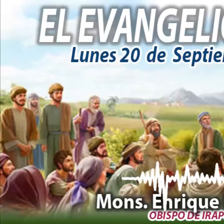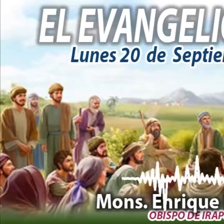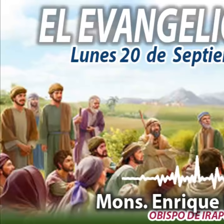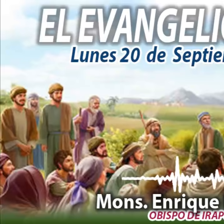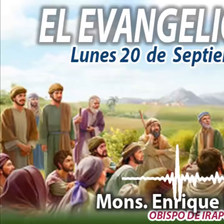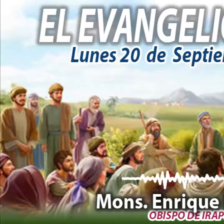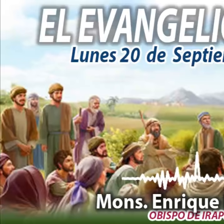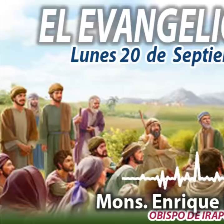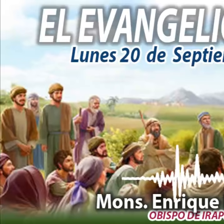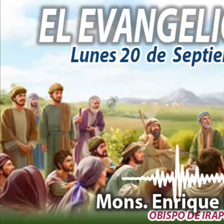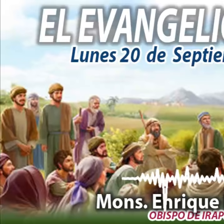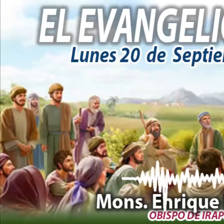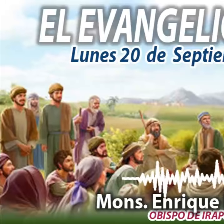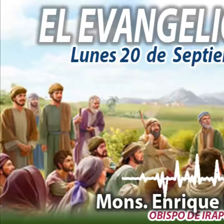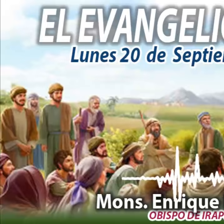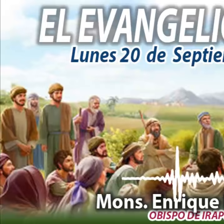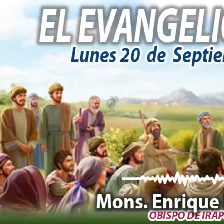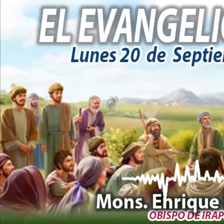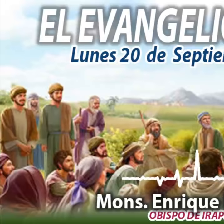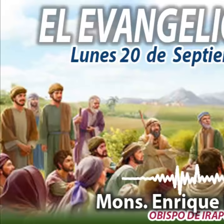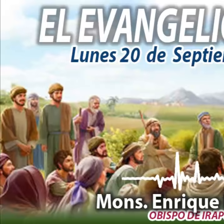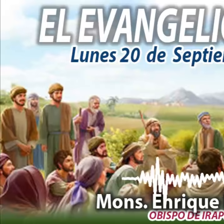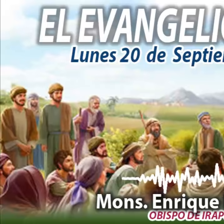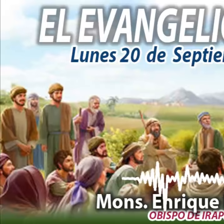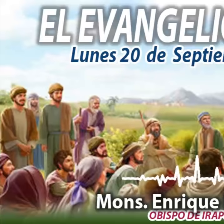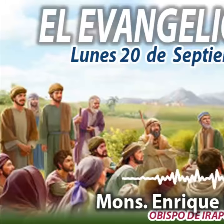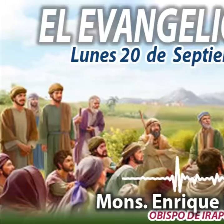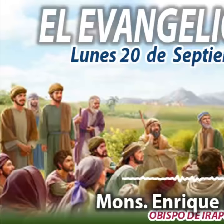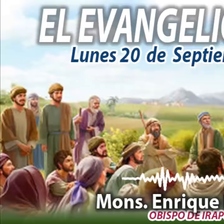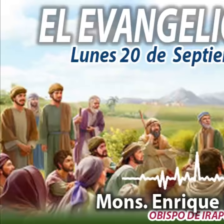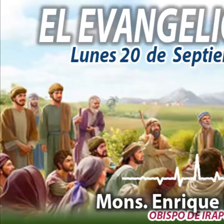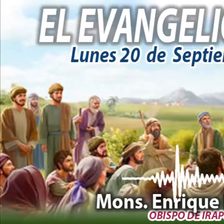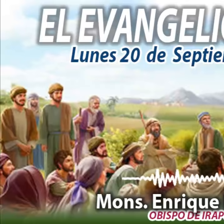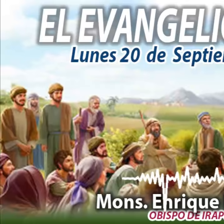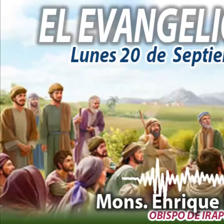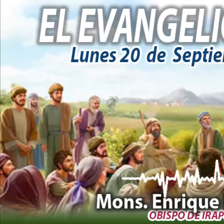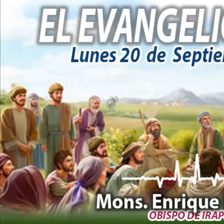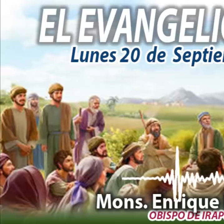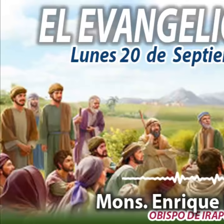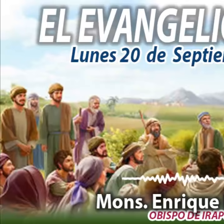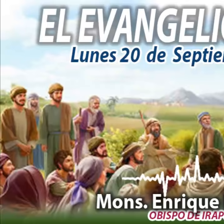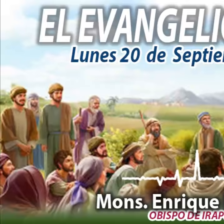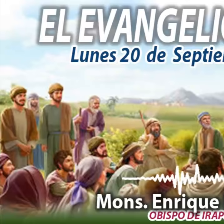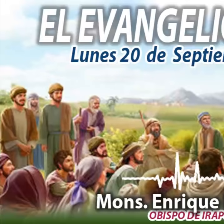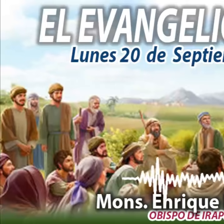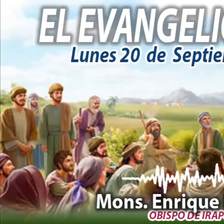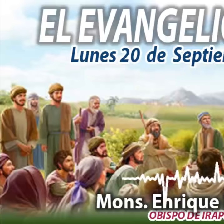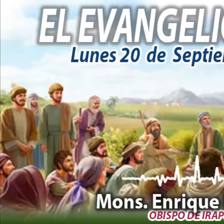Dispuso Dios en su sabiduría revelarse a sí mismo y dar a conocer el misterio de su voluntad.